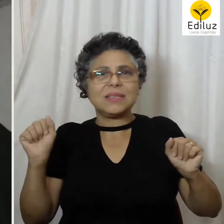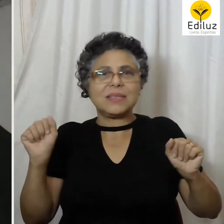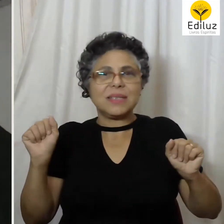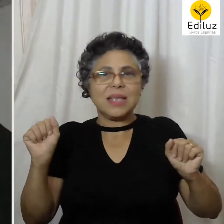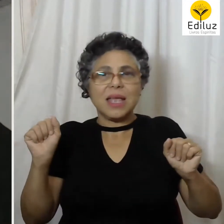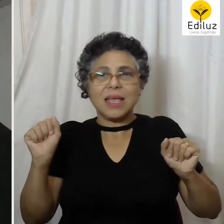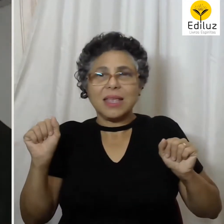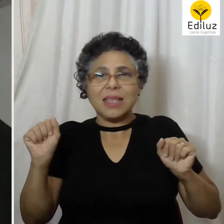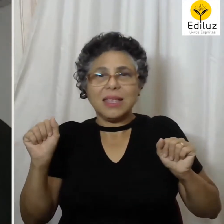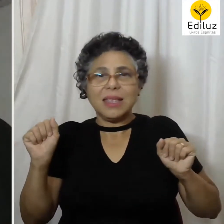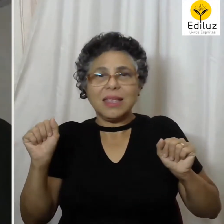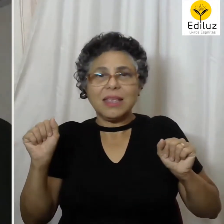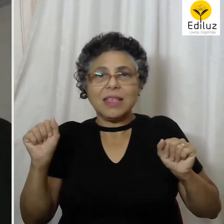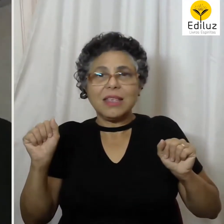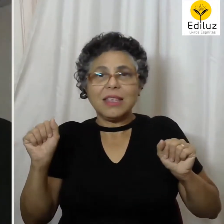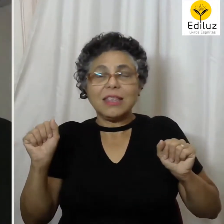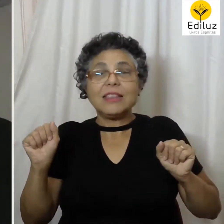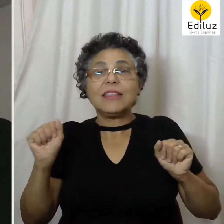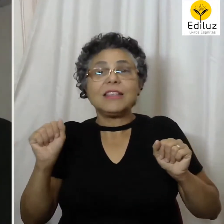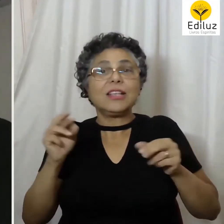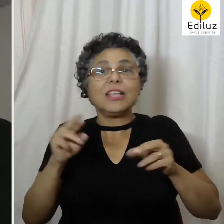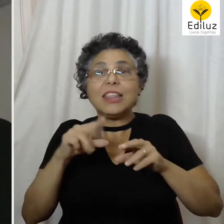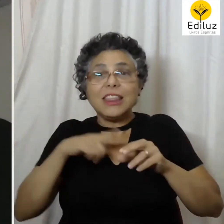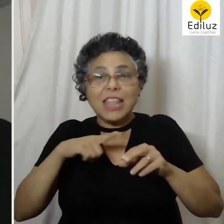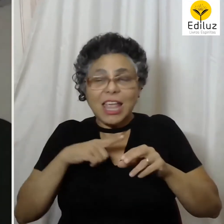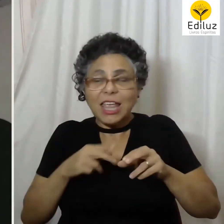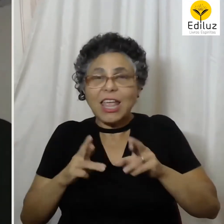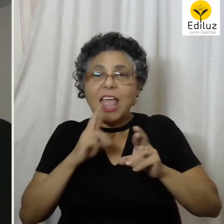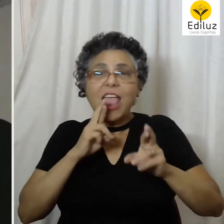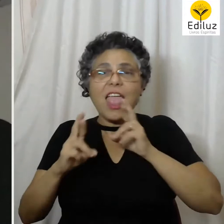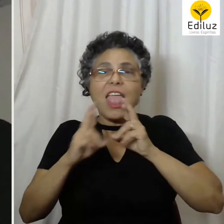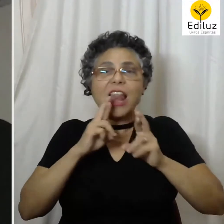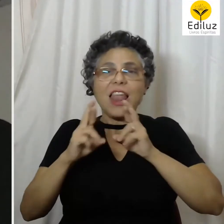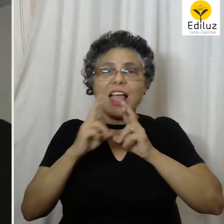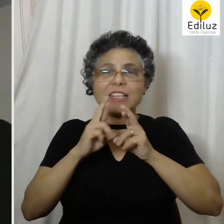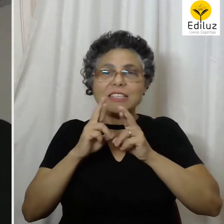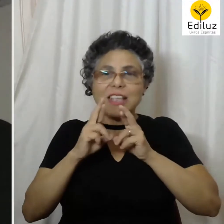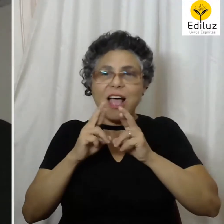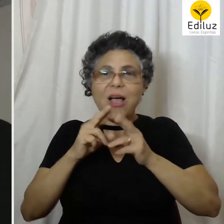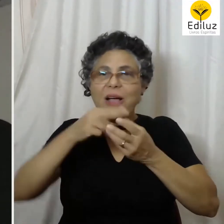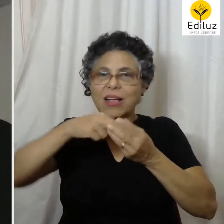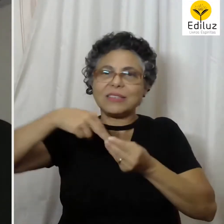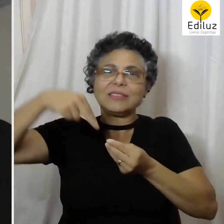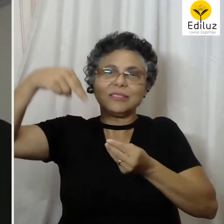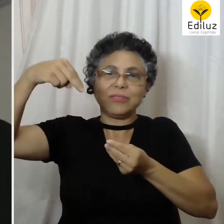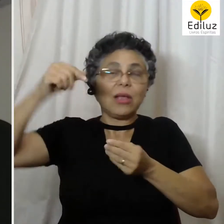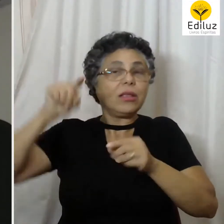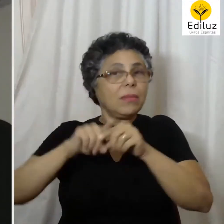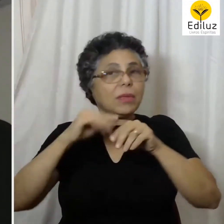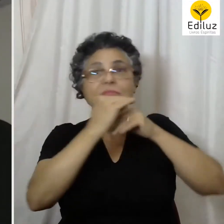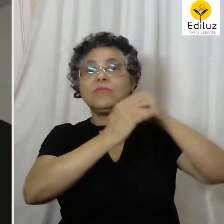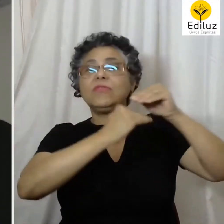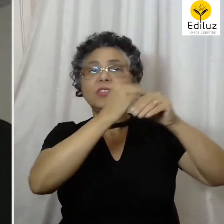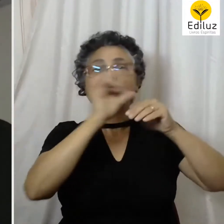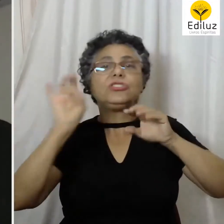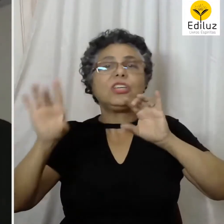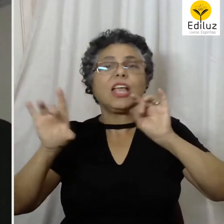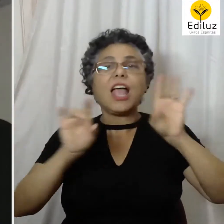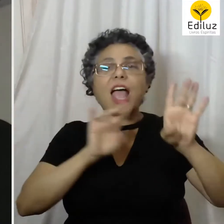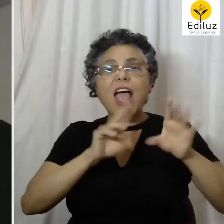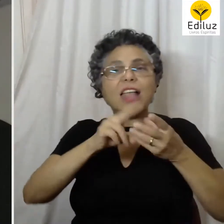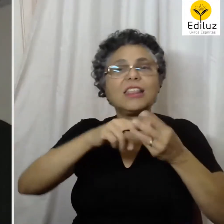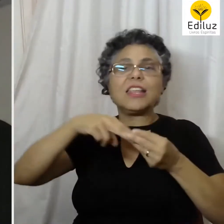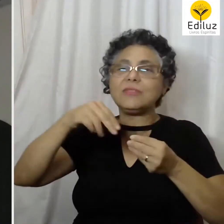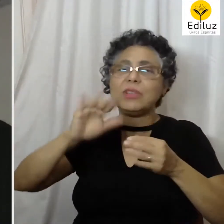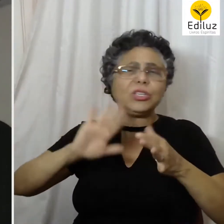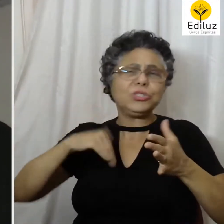componentes das relações espirituais e do processo evolutivo de cada espírito, assim como